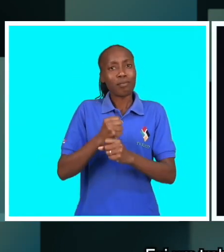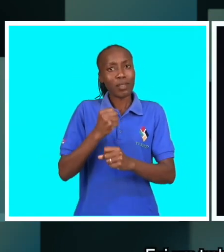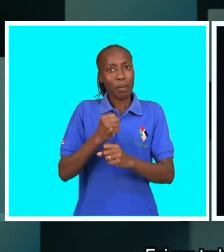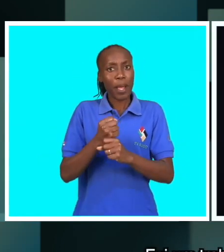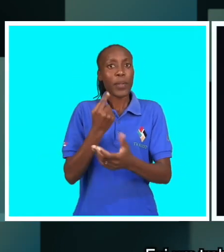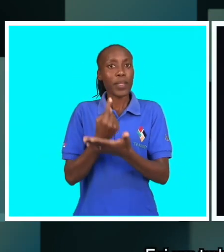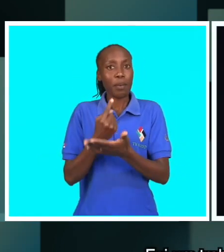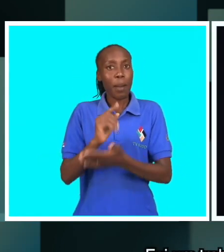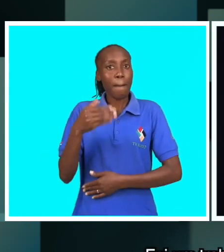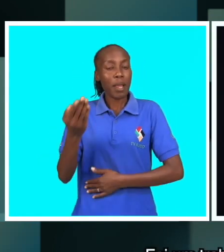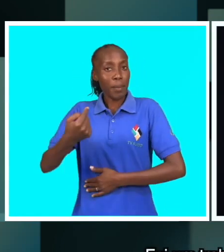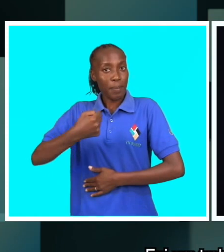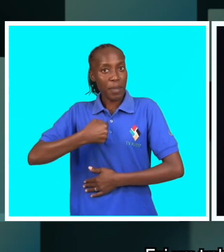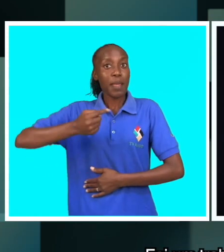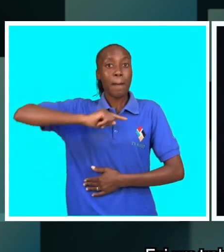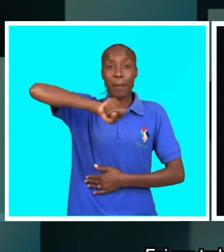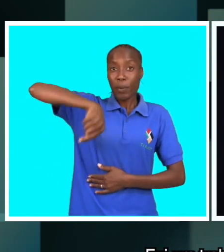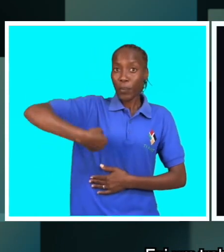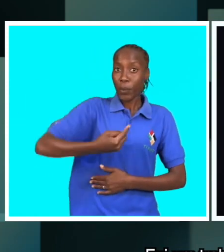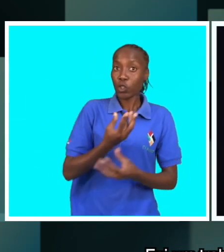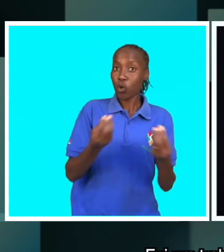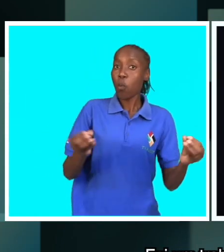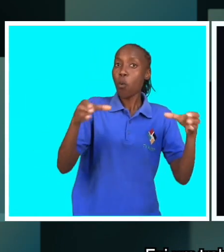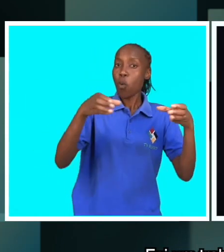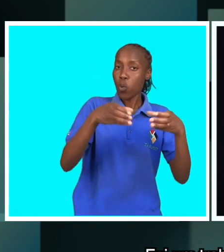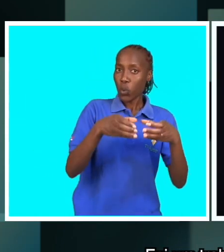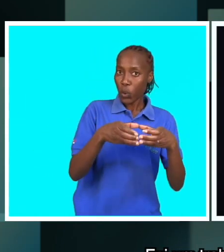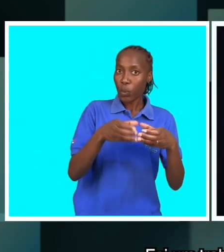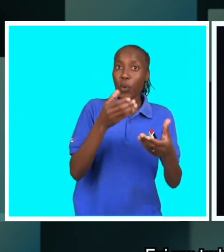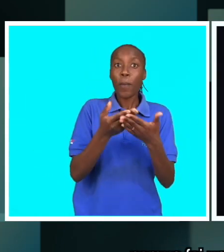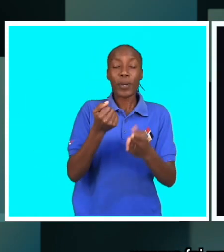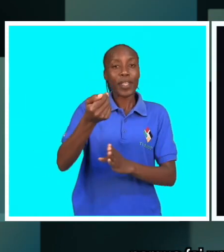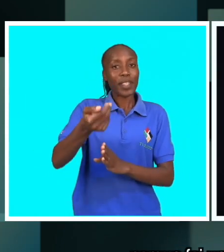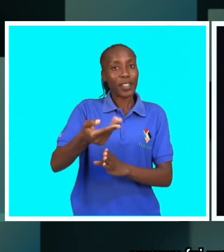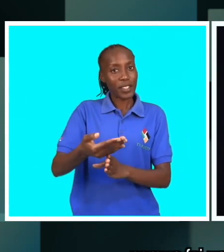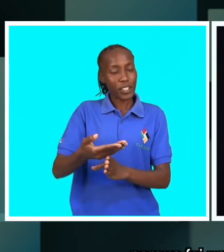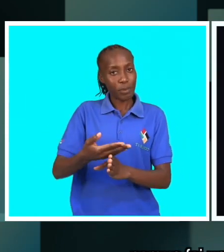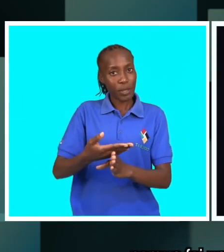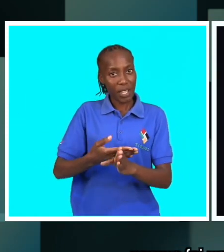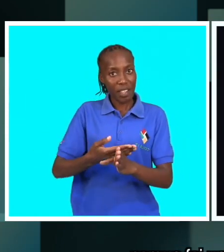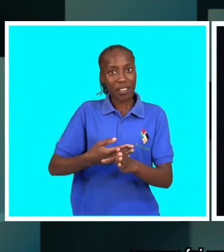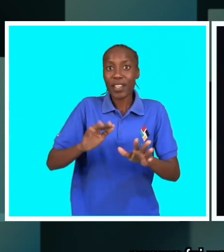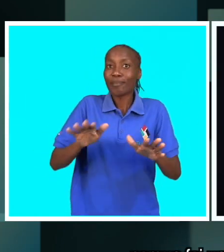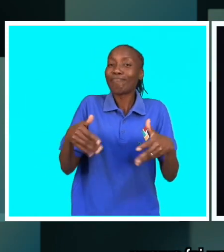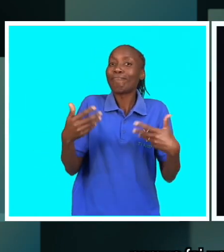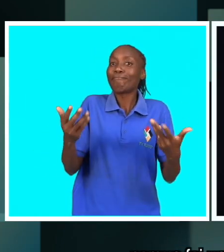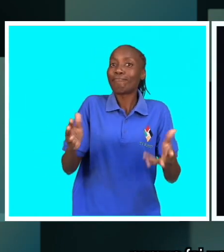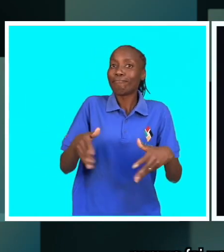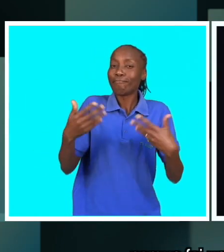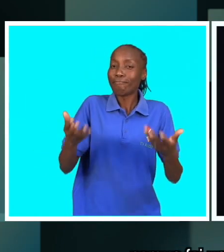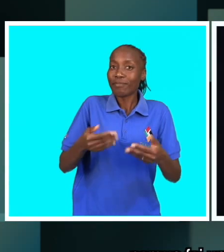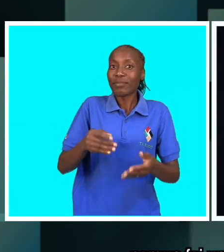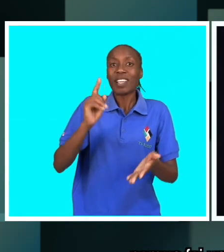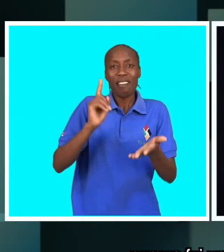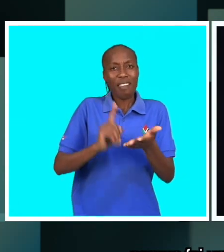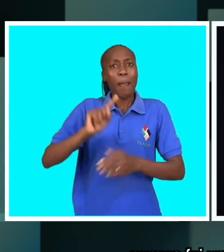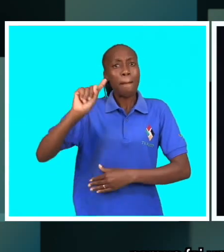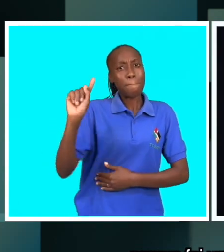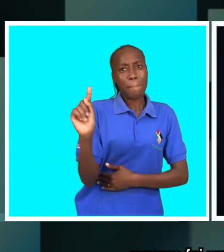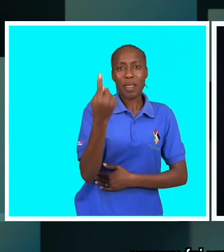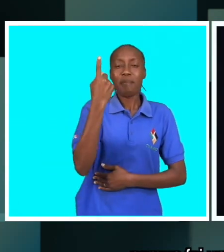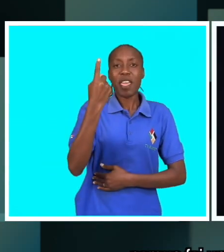Foi um trabalho muito importante para mim, foi relevante para nós como grupo, porque foi uma experiência que...